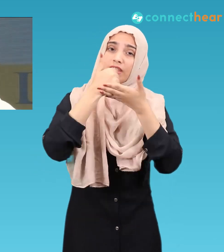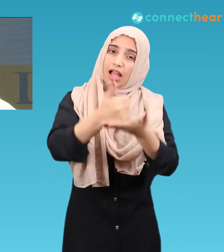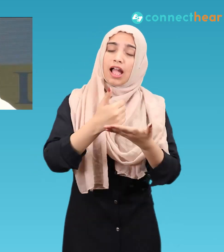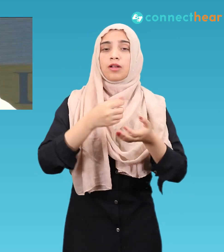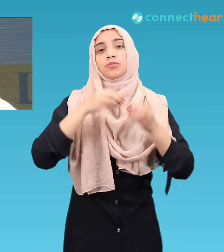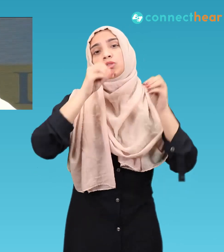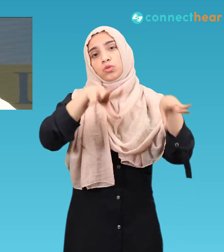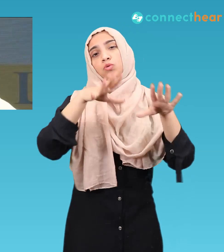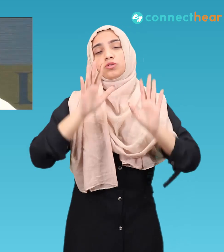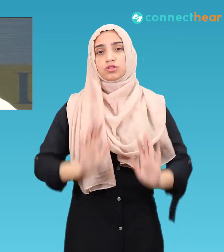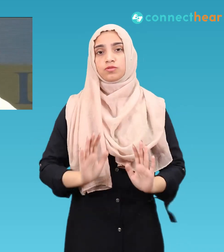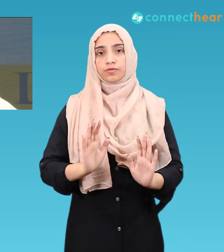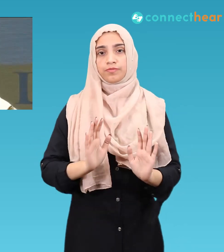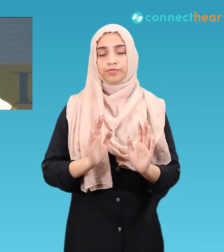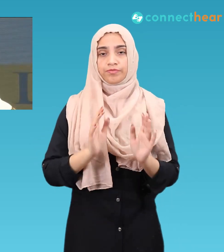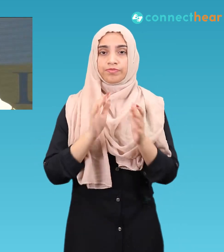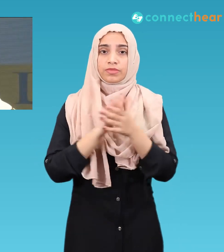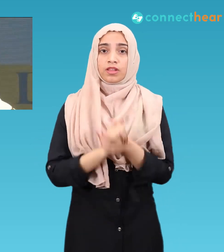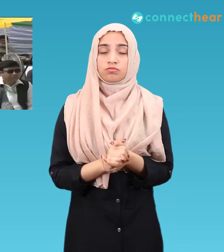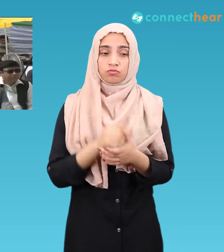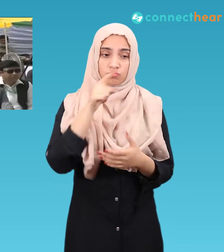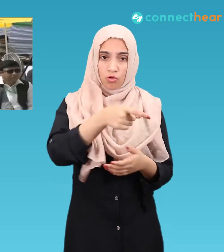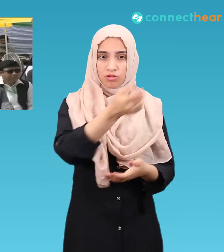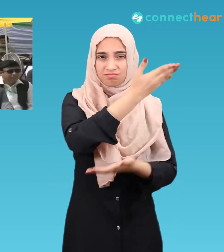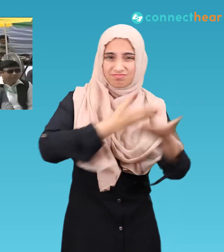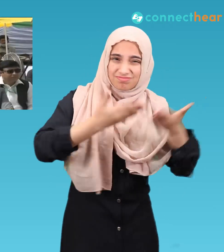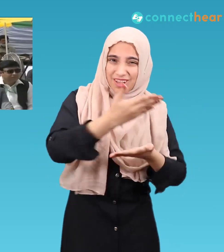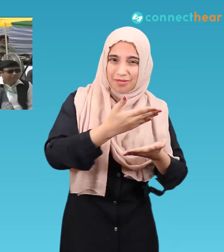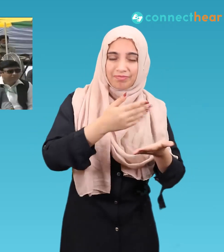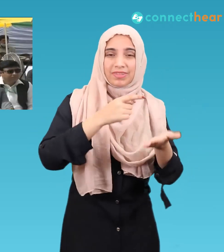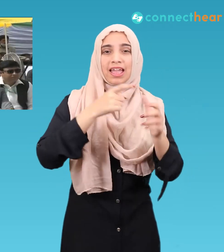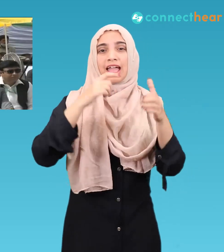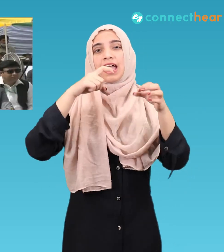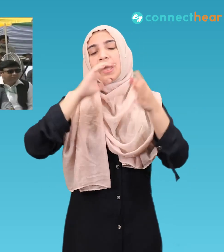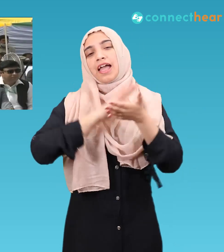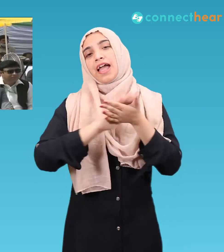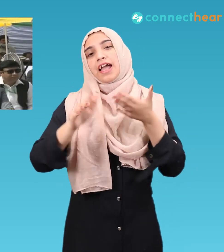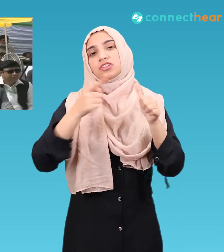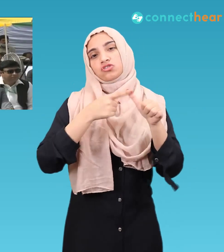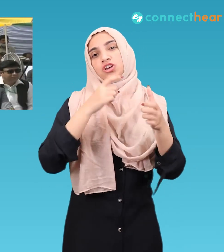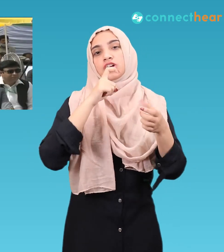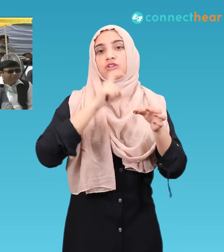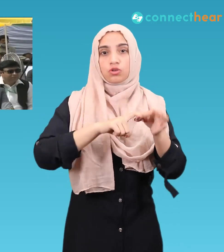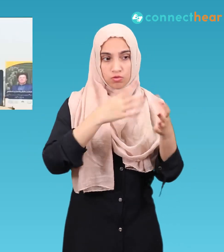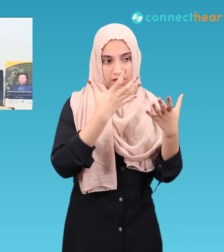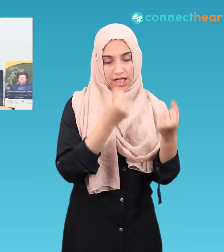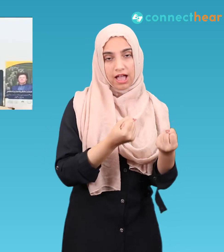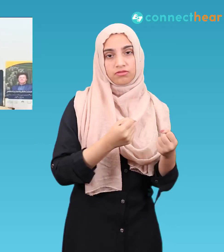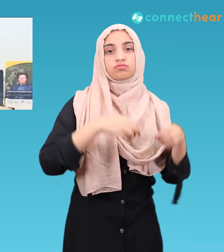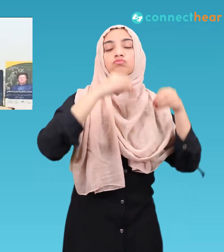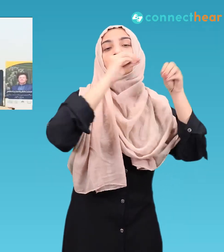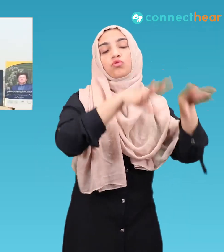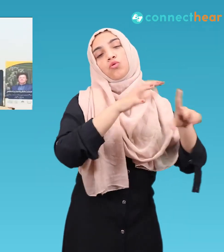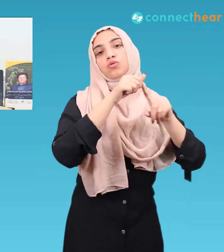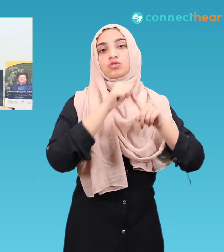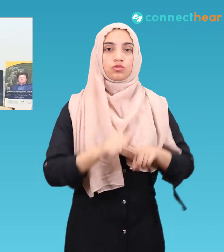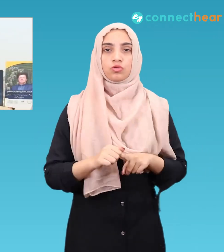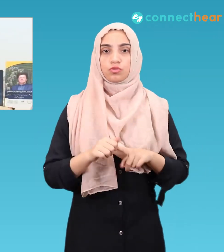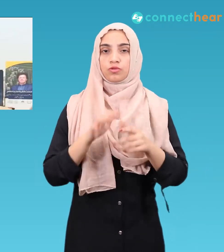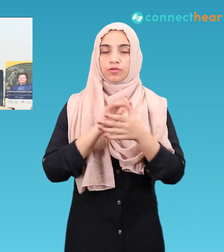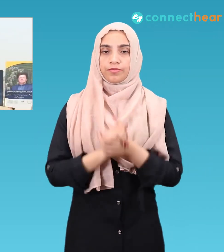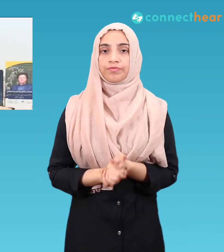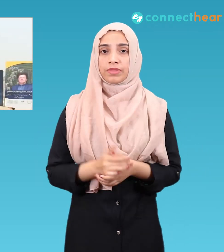का। और अब तक जिस तरह जुल्फ़ी ने बताया, किराए पे मिलते थे घर वर्कर्स को, अब